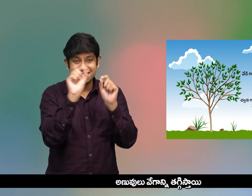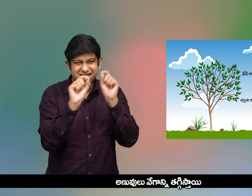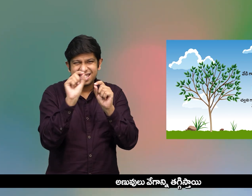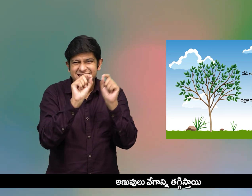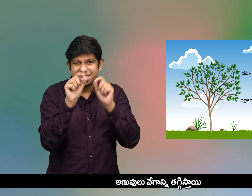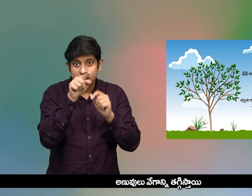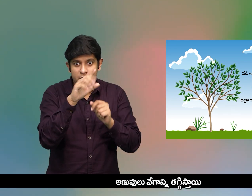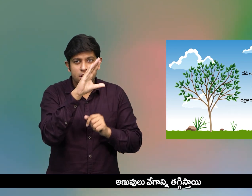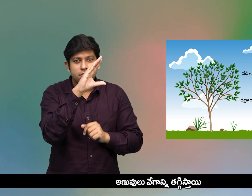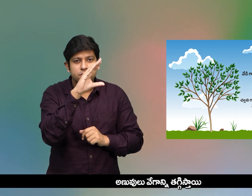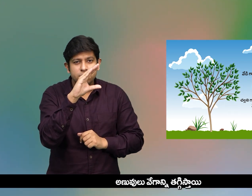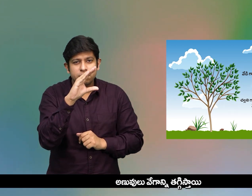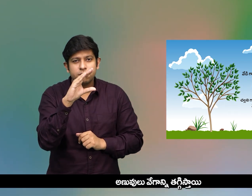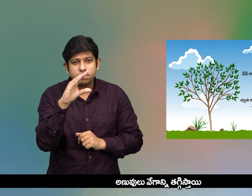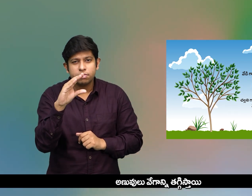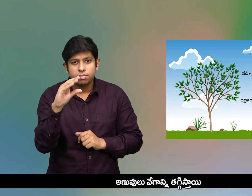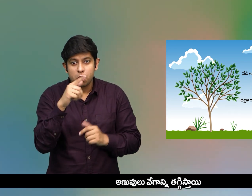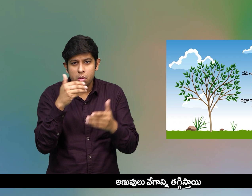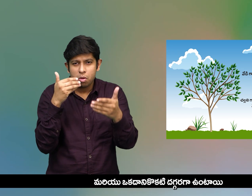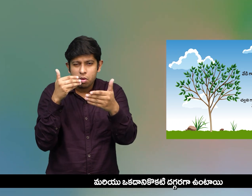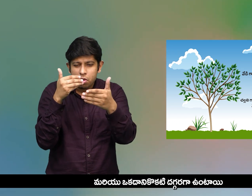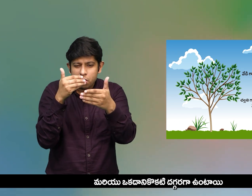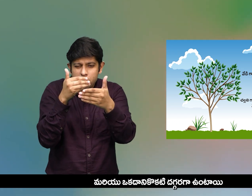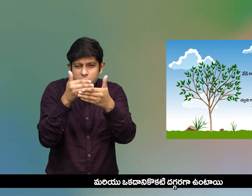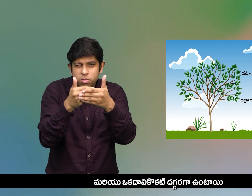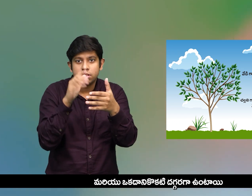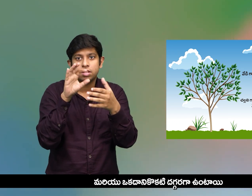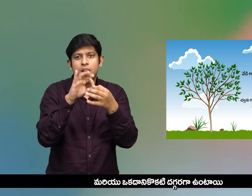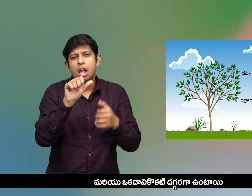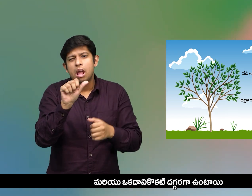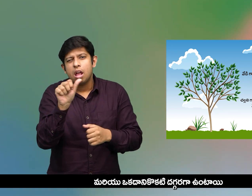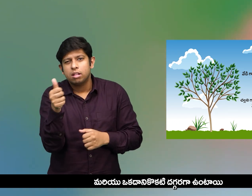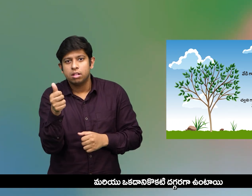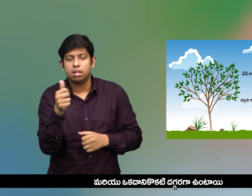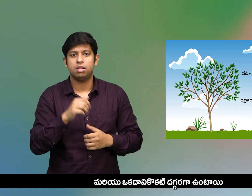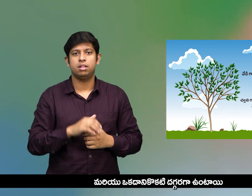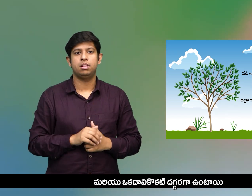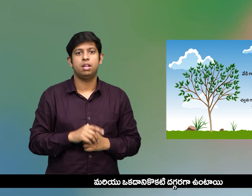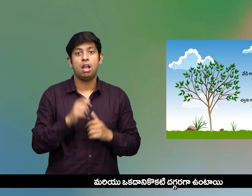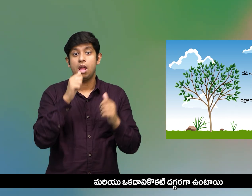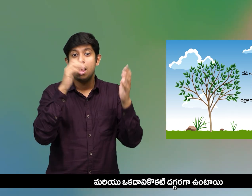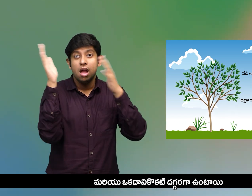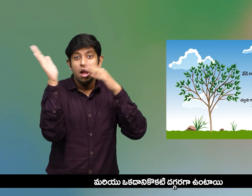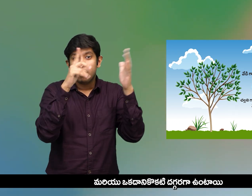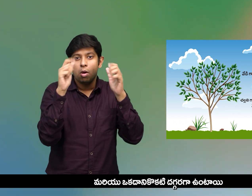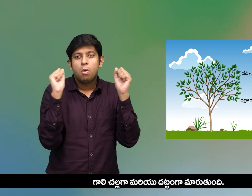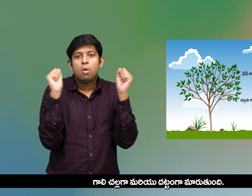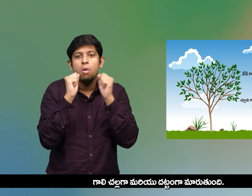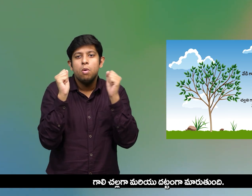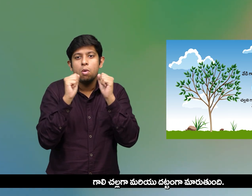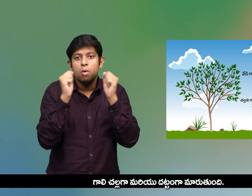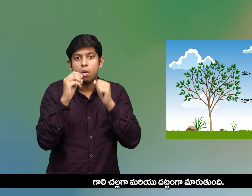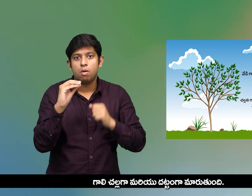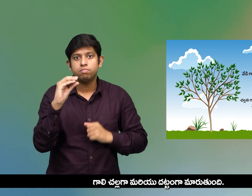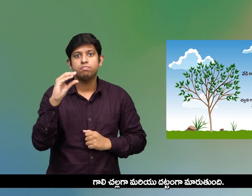అణువులు వేగాన్ని తగ్గిస్తాయి మరియు ఒకదానికొకటి దగ్గరగా ఉంటాయి. గాలి చల్లగా